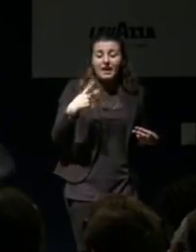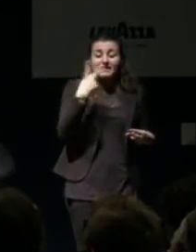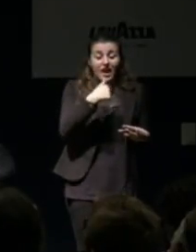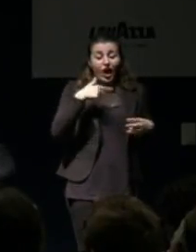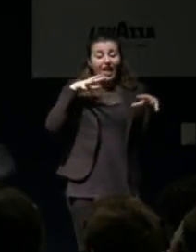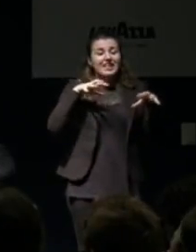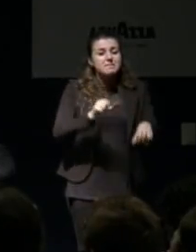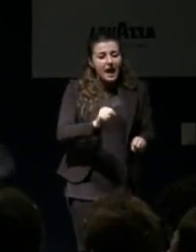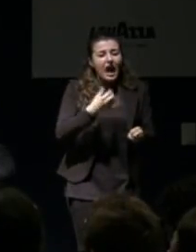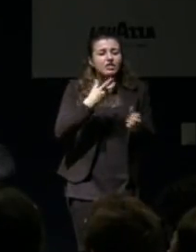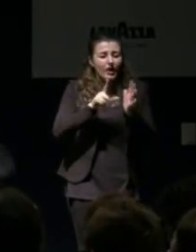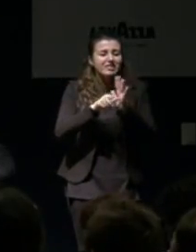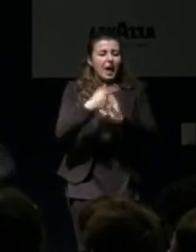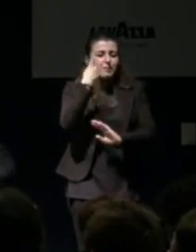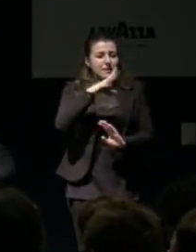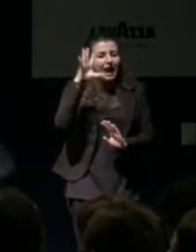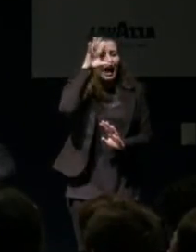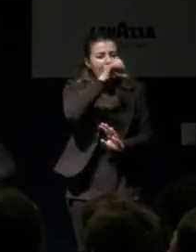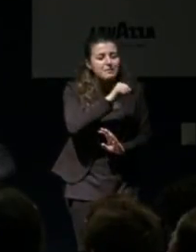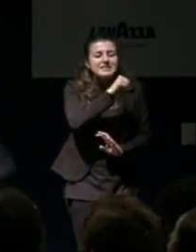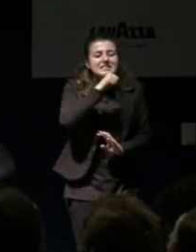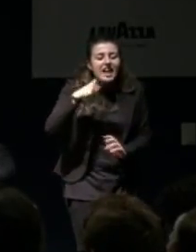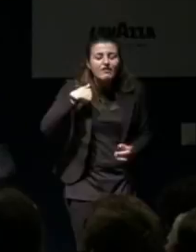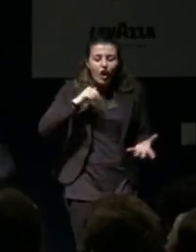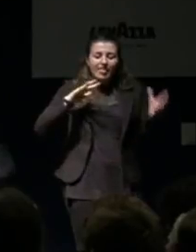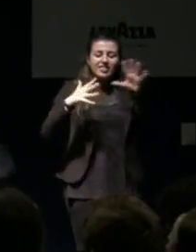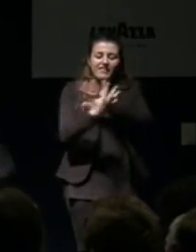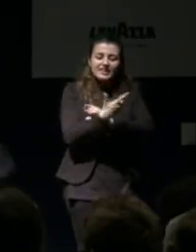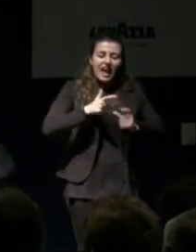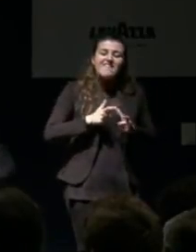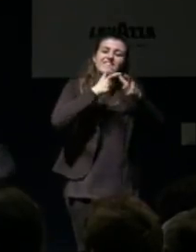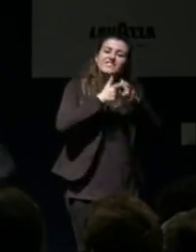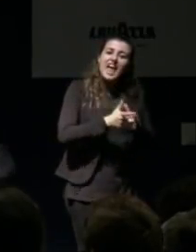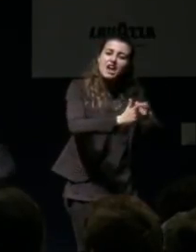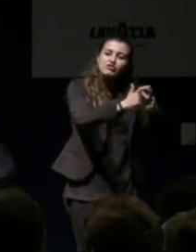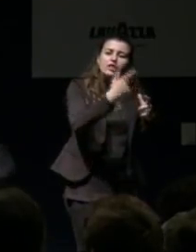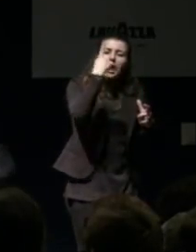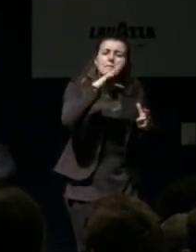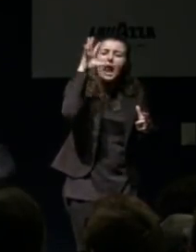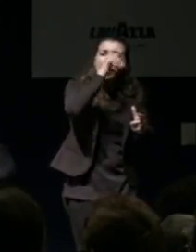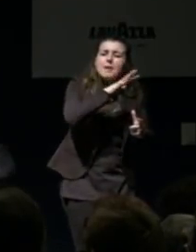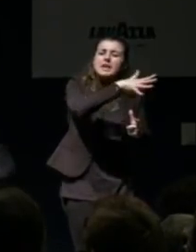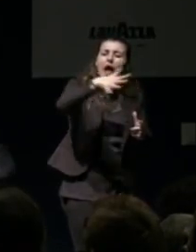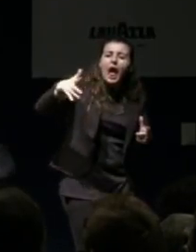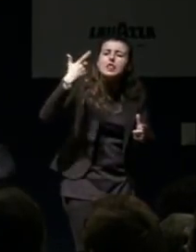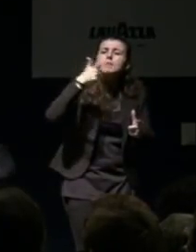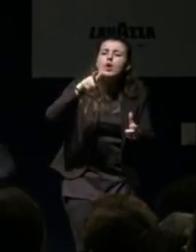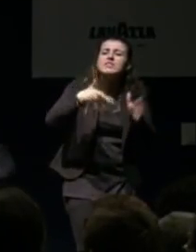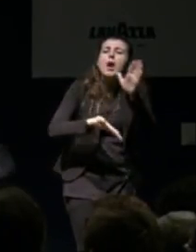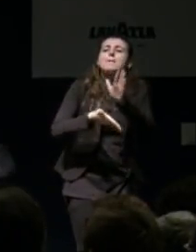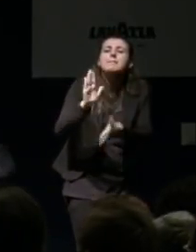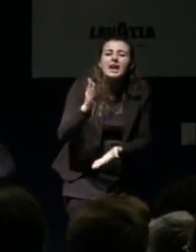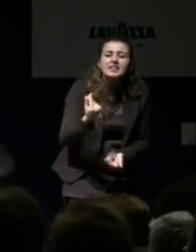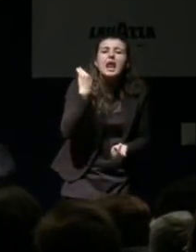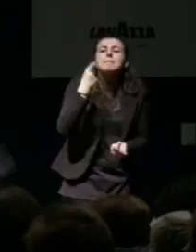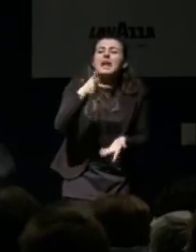tempo per capirlo bisogna farsi viaggiatori per decifrare i motivi che hanno spinto tanti a partire i tanti altri ad andare incontro